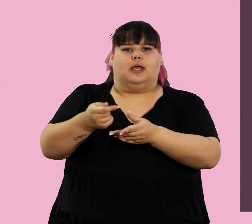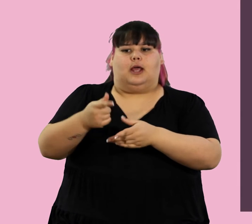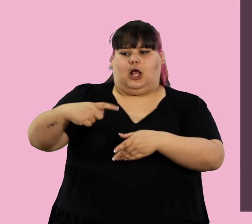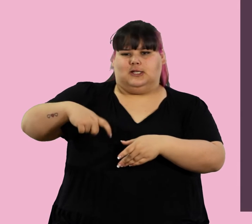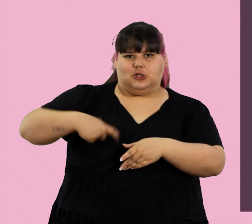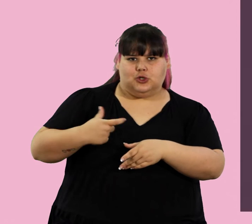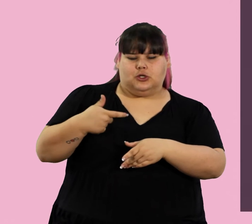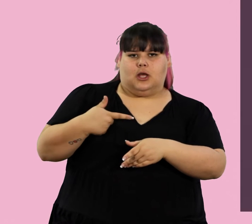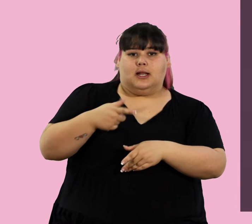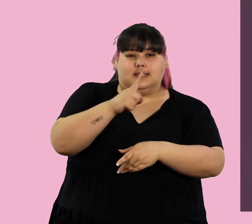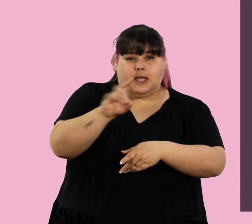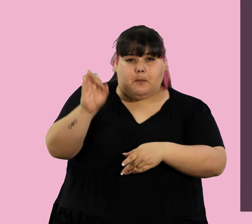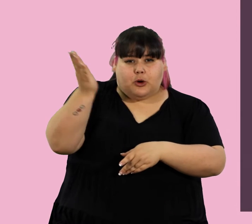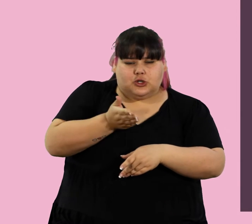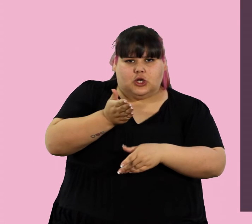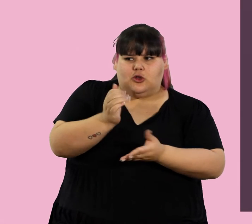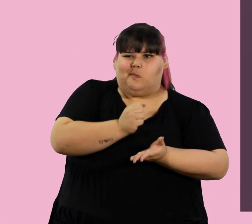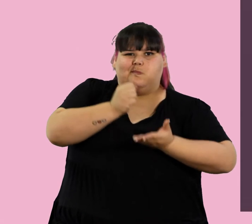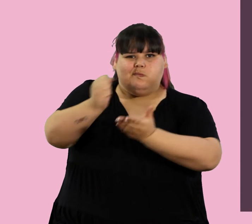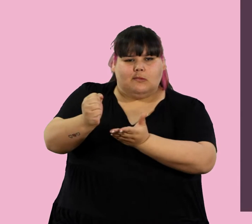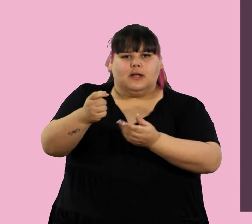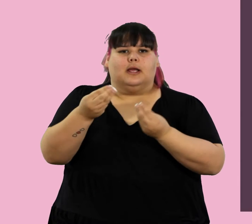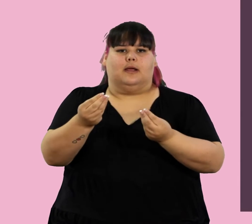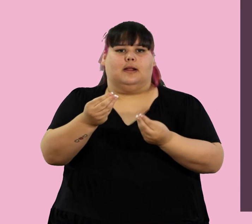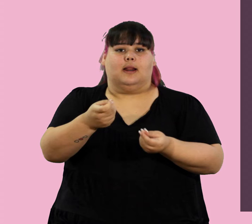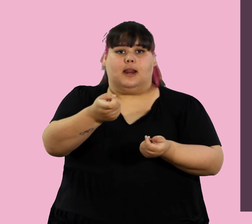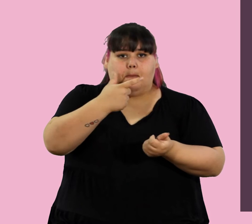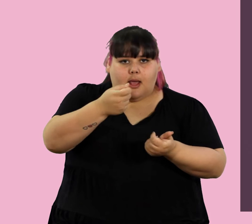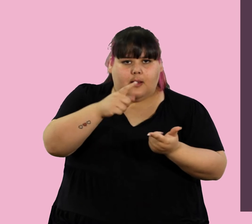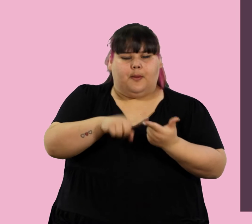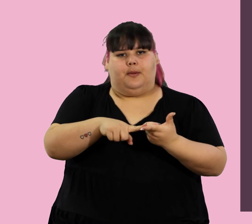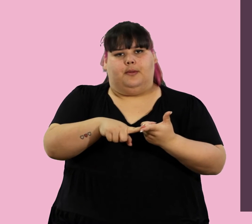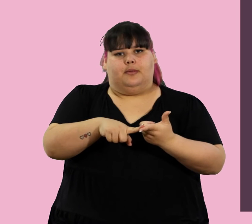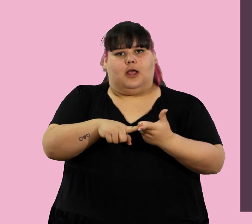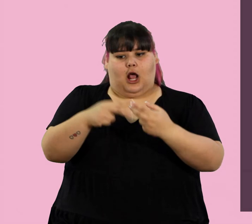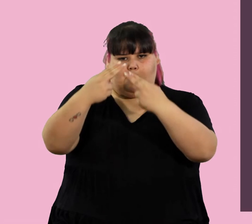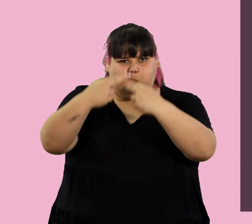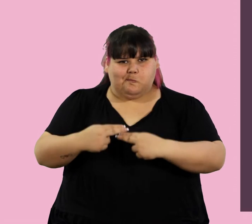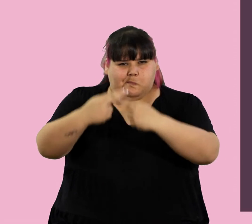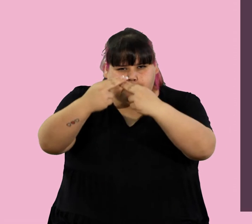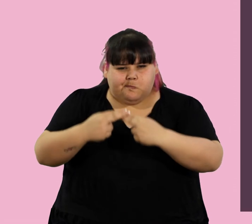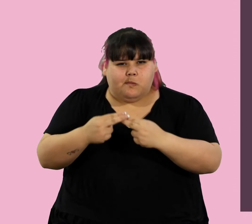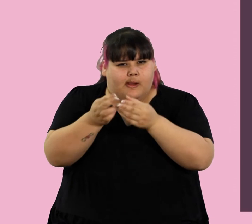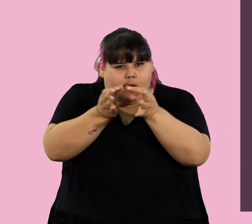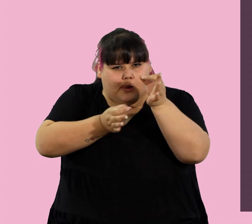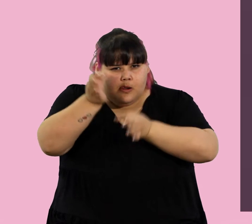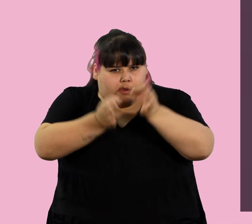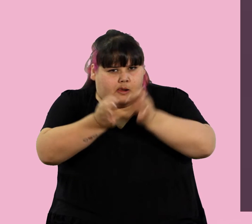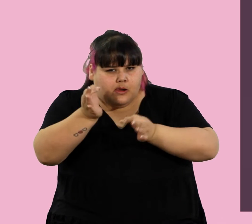del 100% en la provisión de medicamentos, estudios, diagnósticos y prácticas